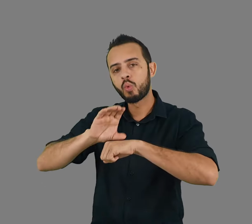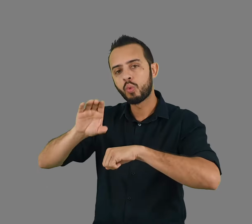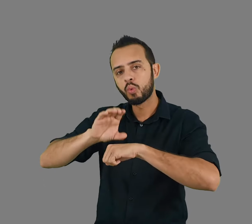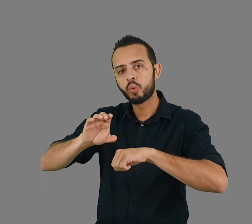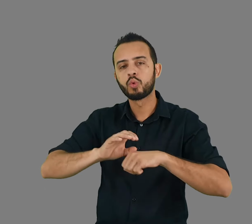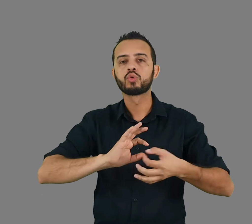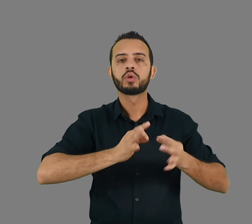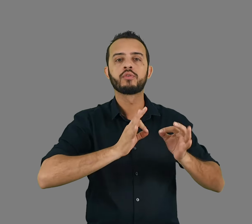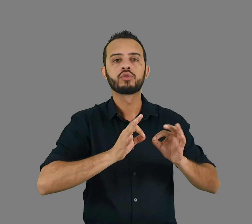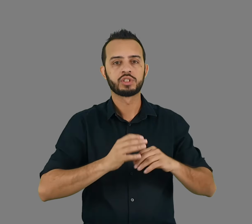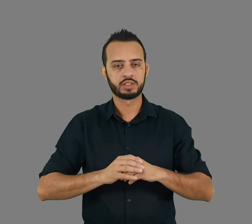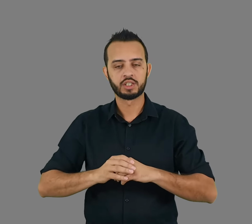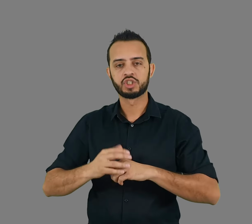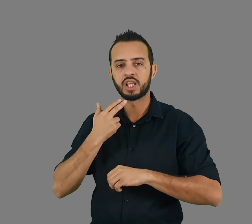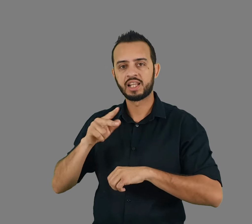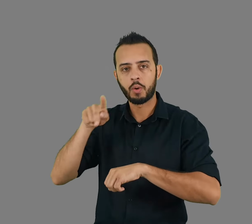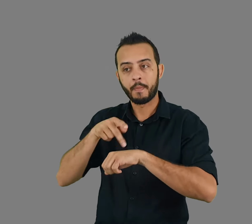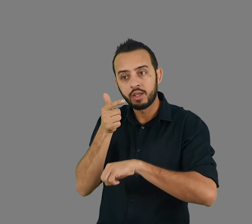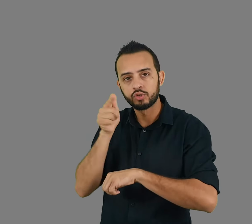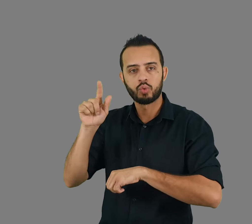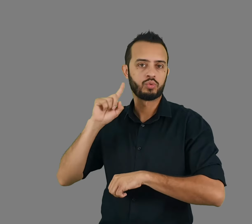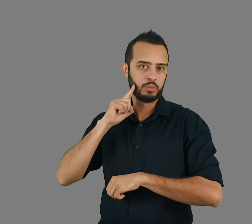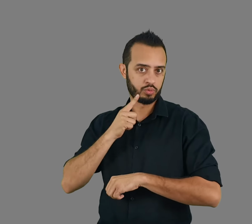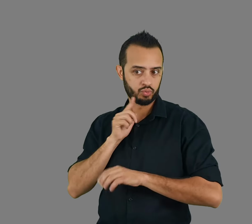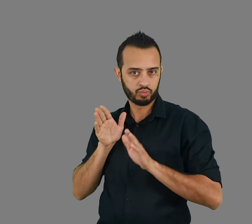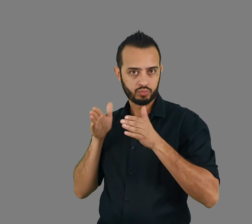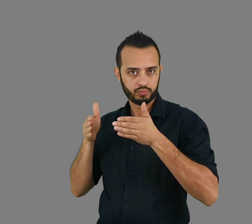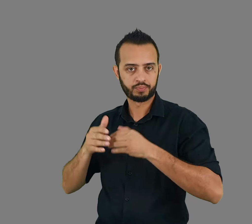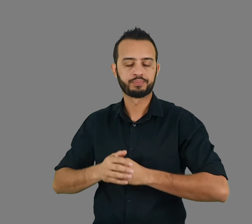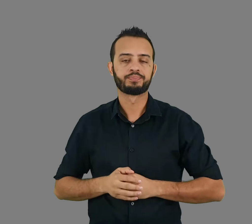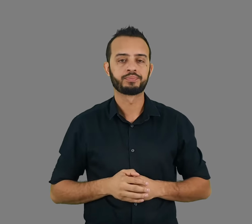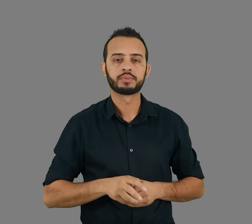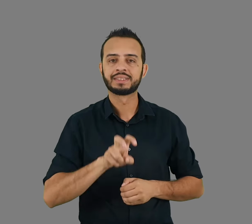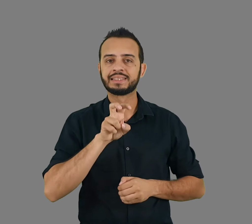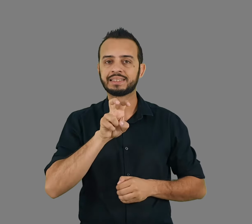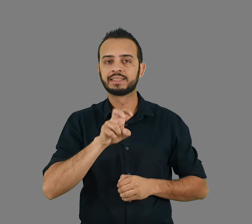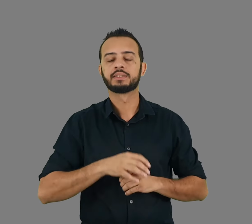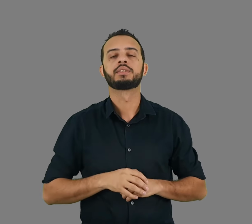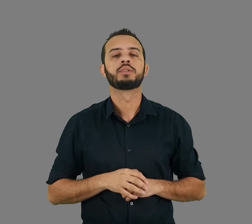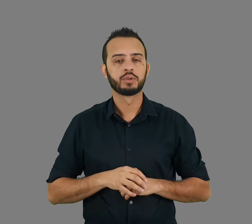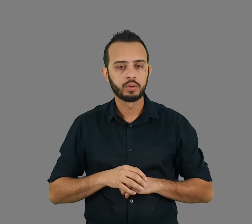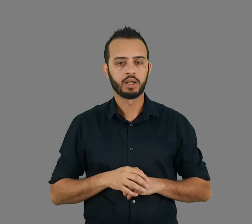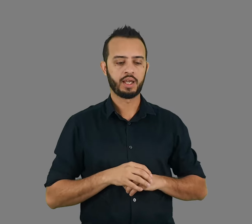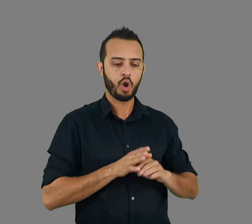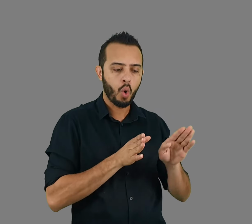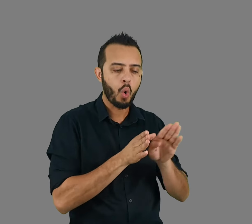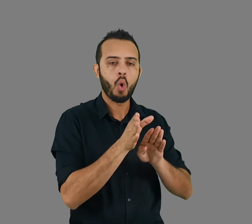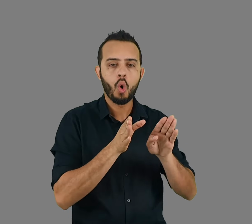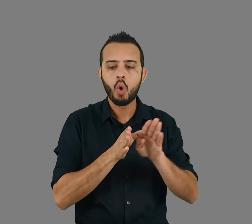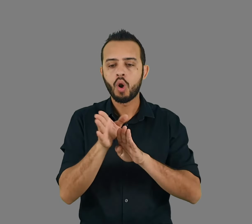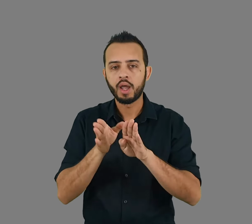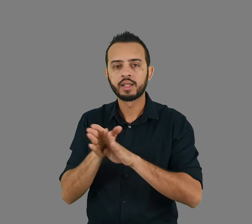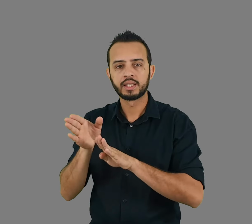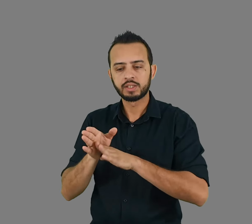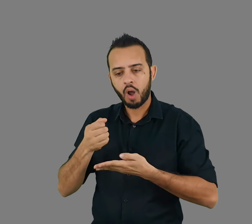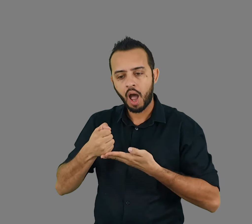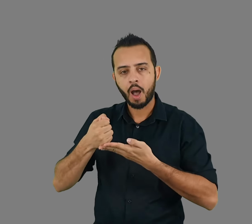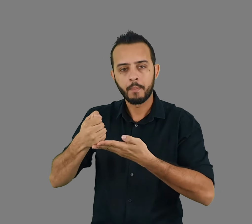oficinas de Língua Estrangeira para surdos. 5. Serviços de orientação, assessoria, consultoria